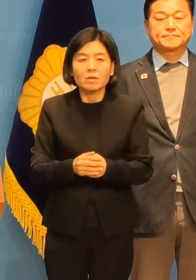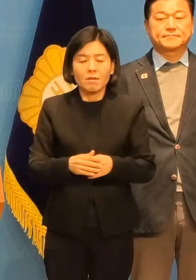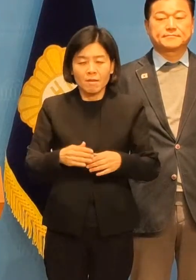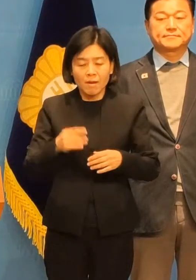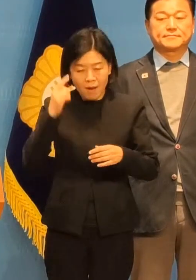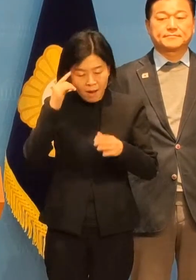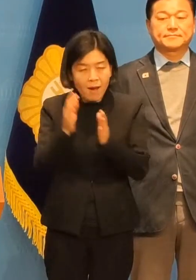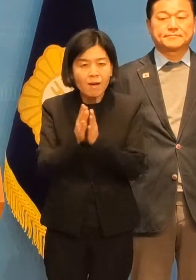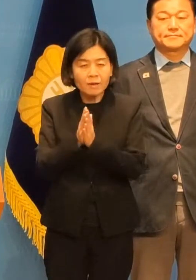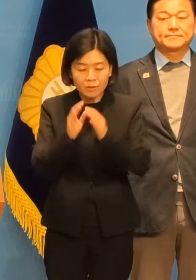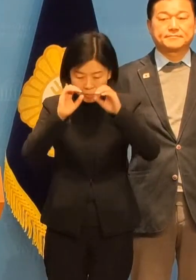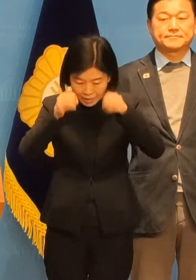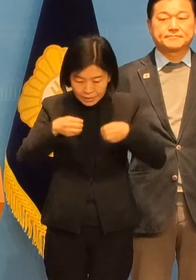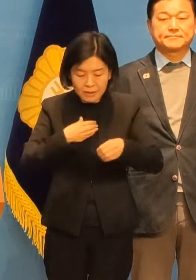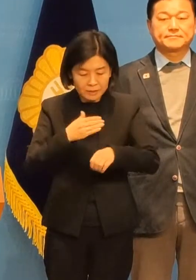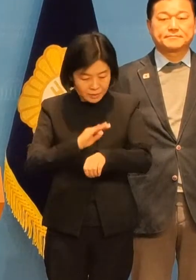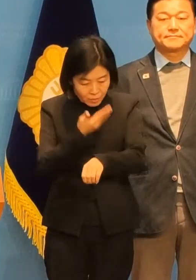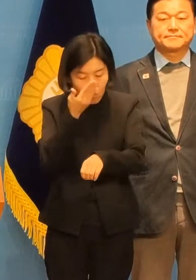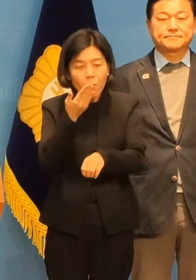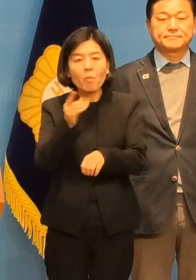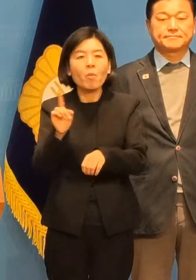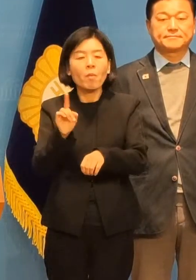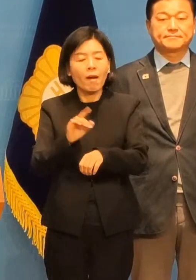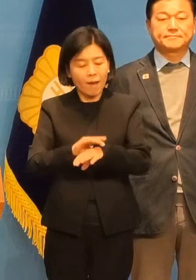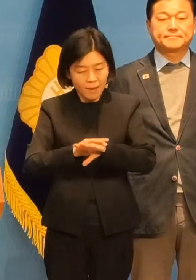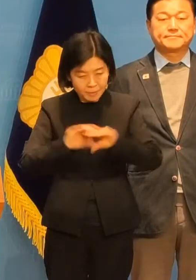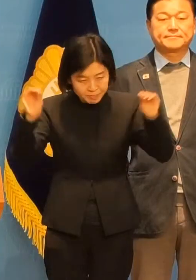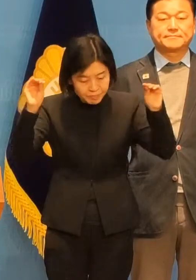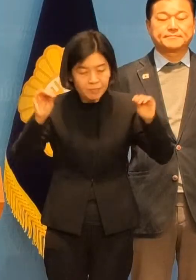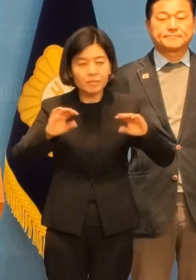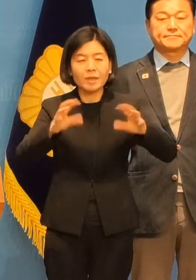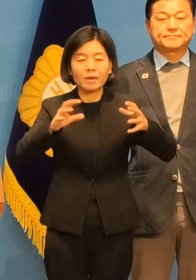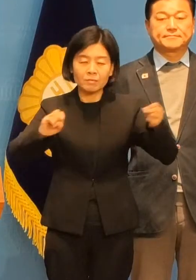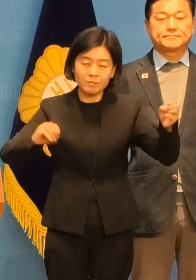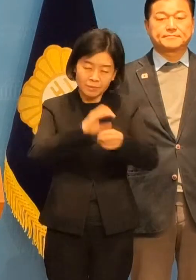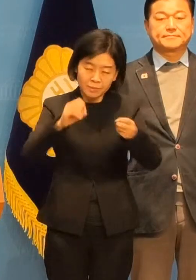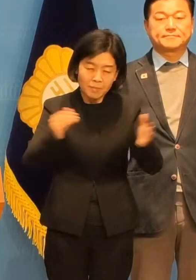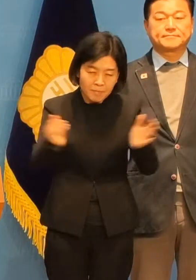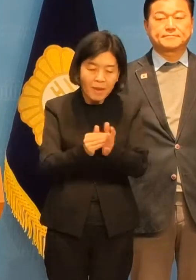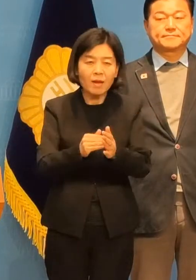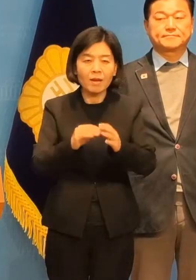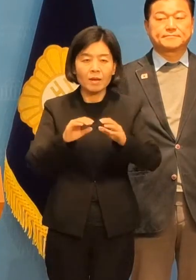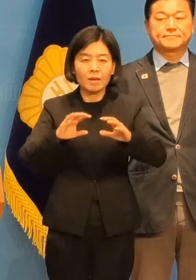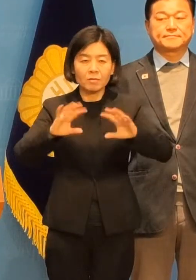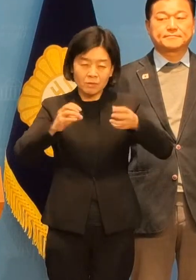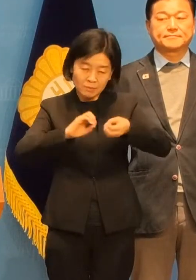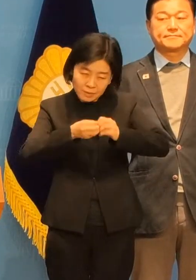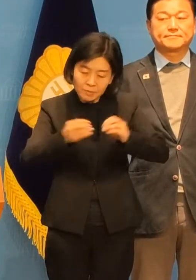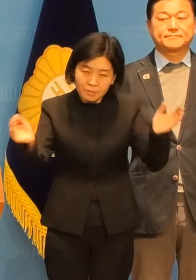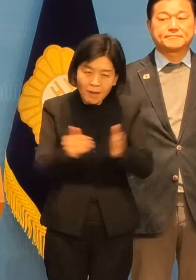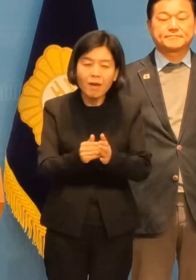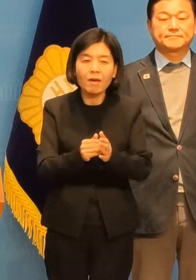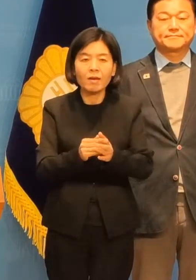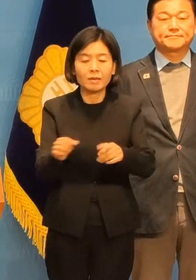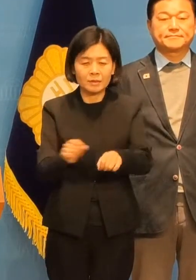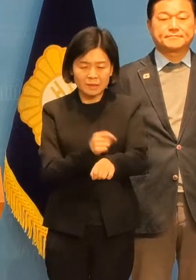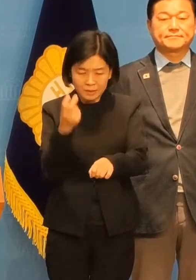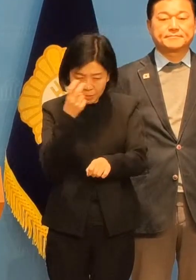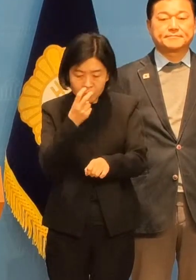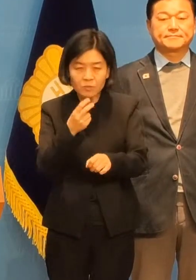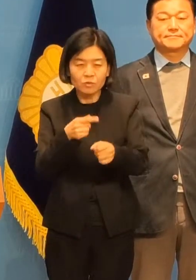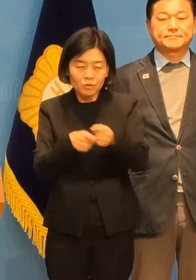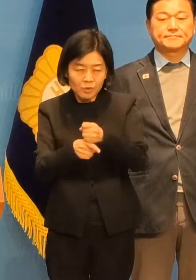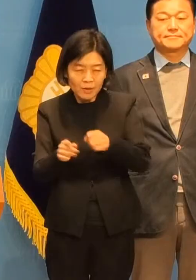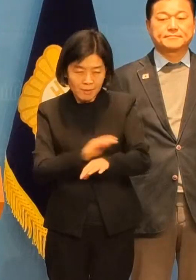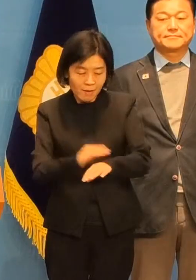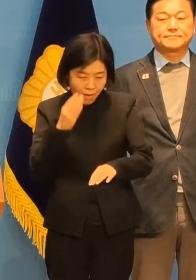스스로 결자 해지해서 내란 종식, 국정농단 종식, 특검 수사를 원활히 하고 정의를